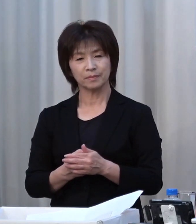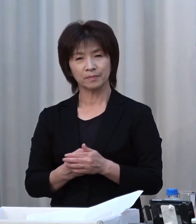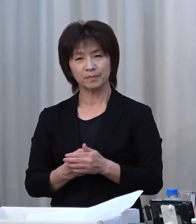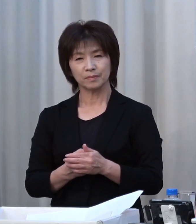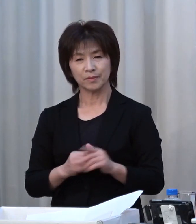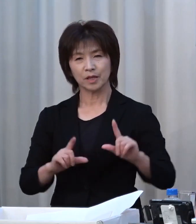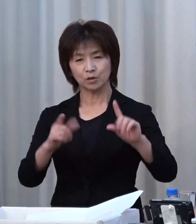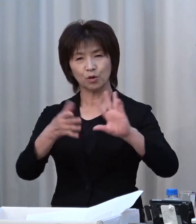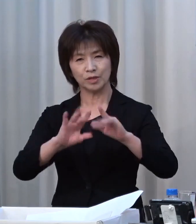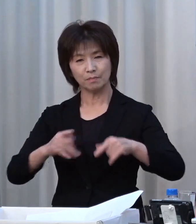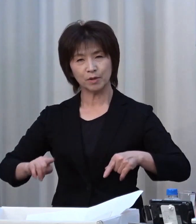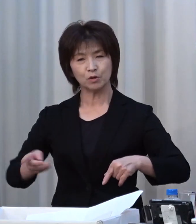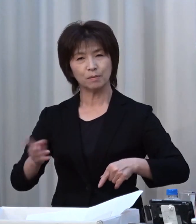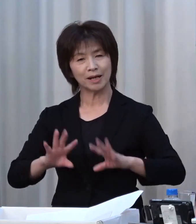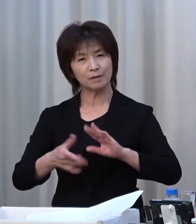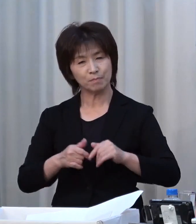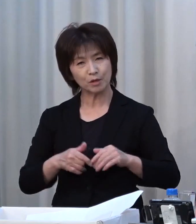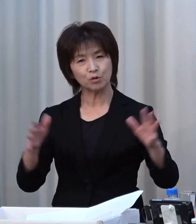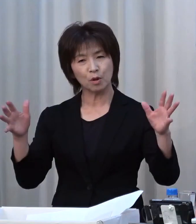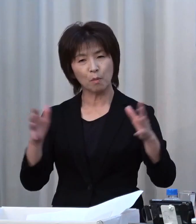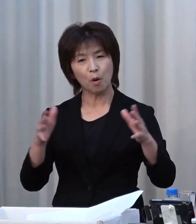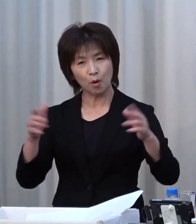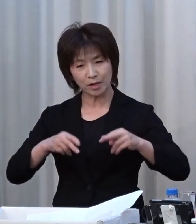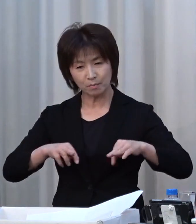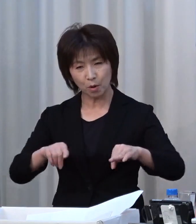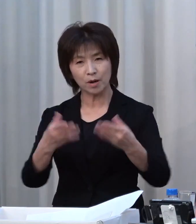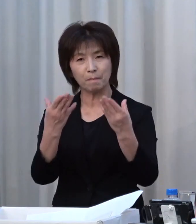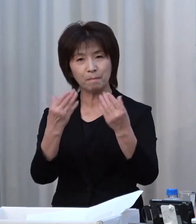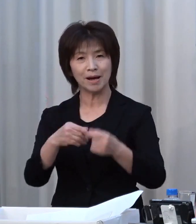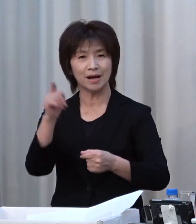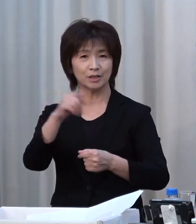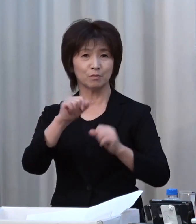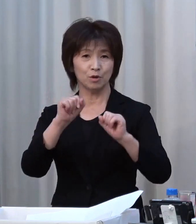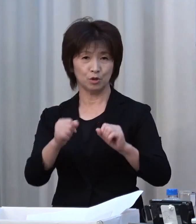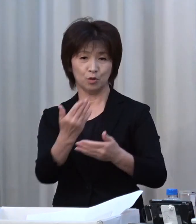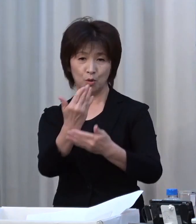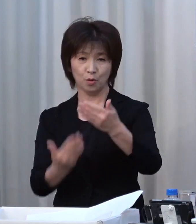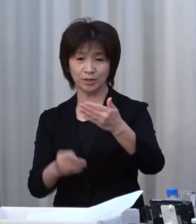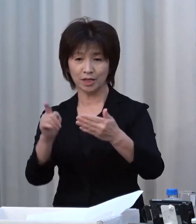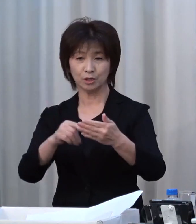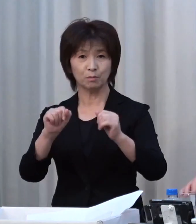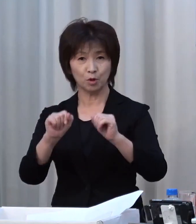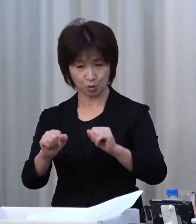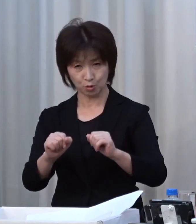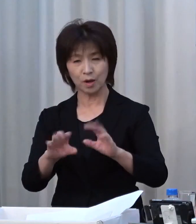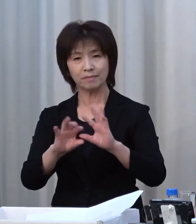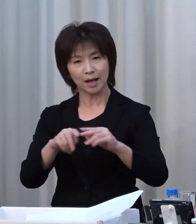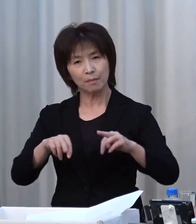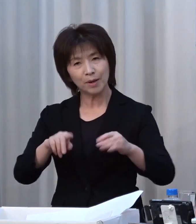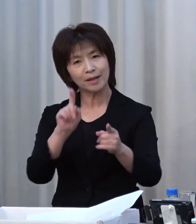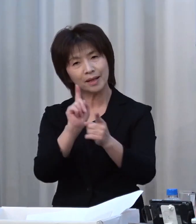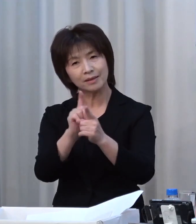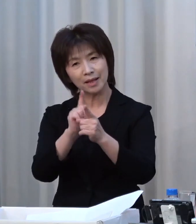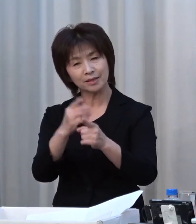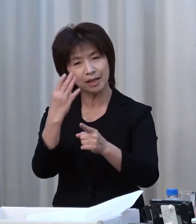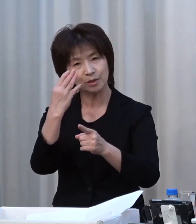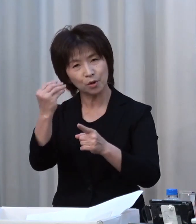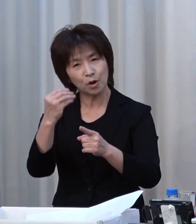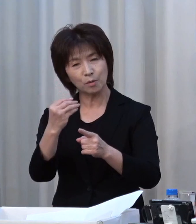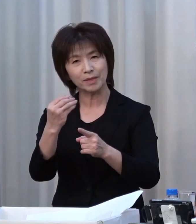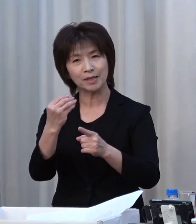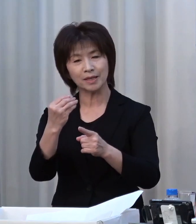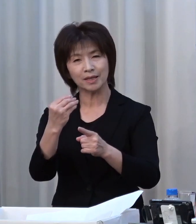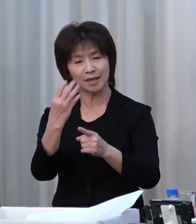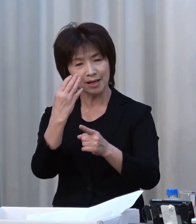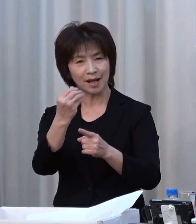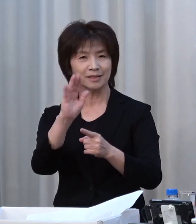オリパラボランティアの応募に打った方もいらっしゃると思うんですね。そういう人ともそのボランティアに対してですね、非常に興味、関心があ